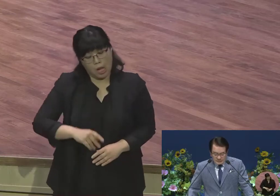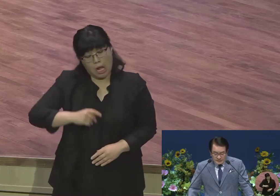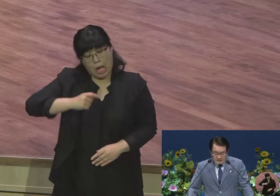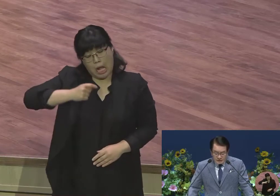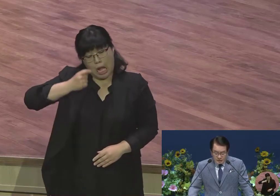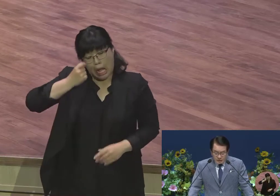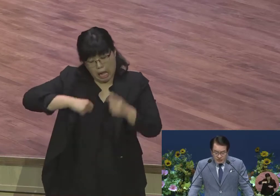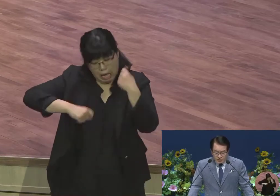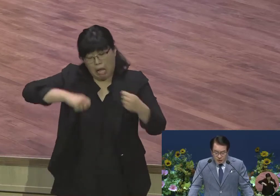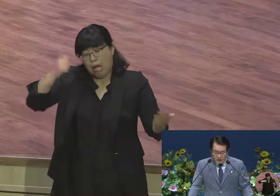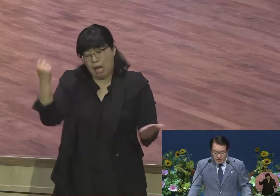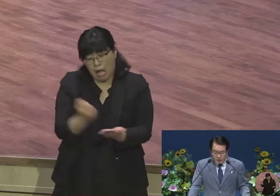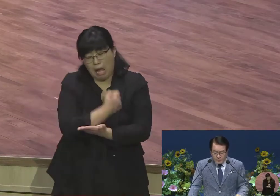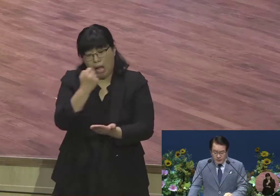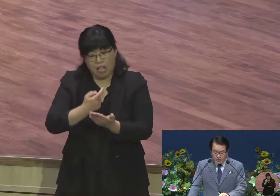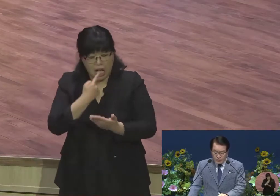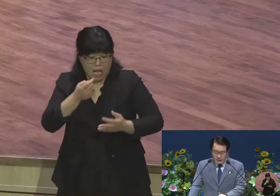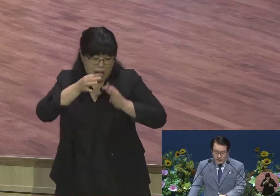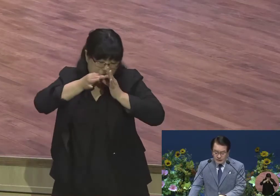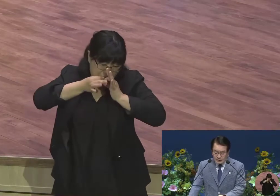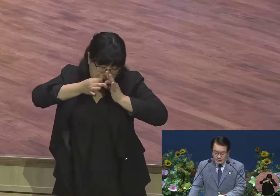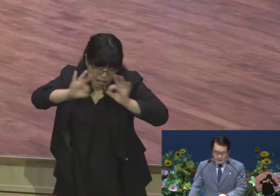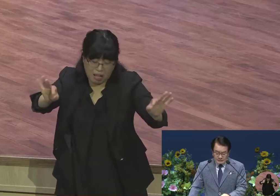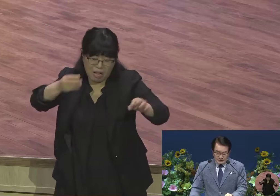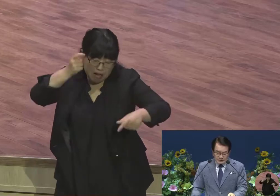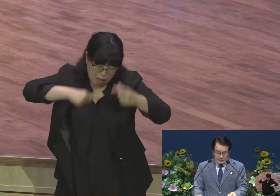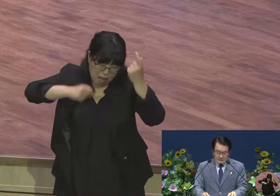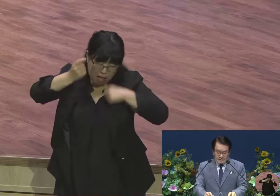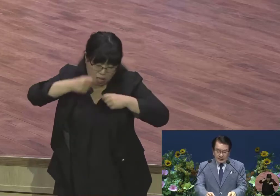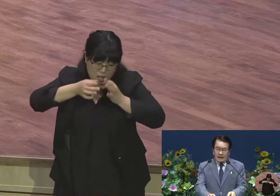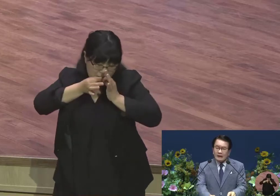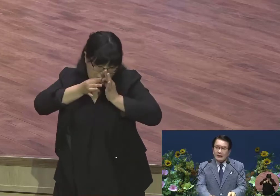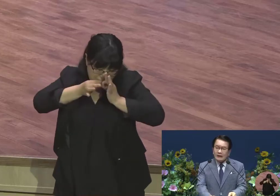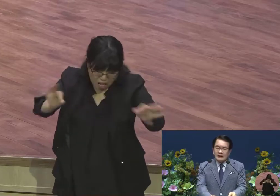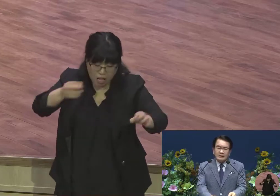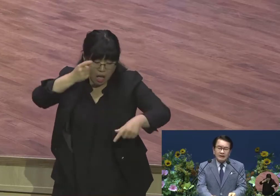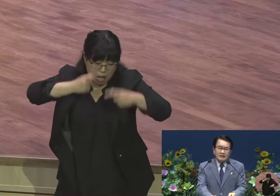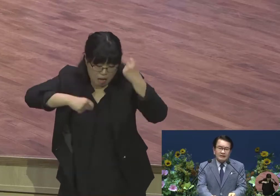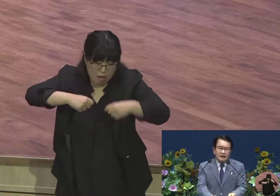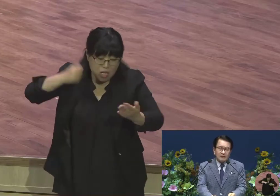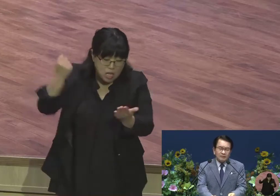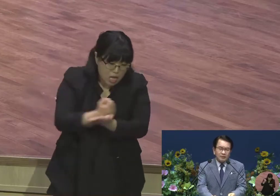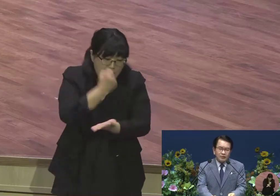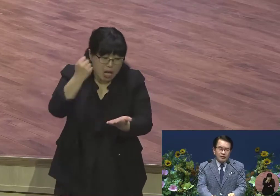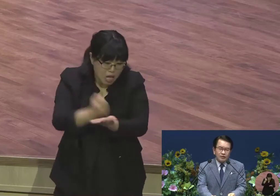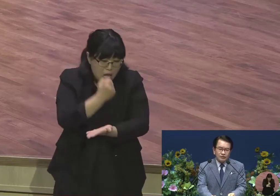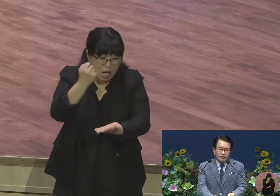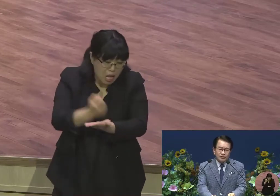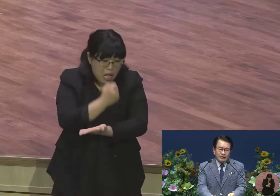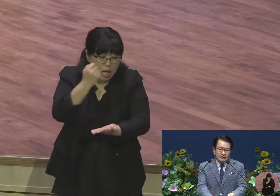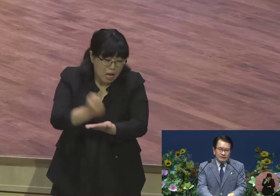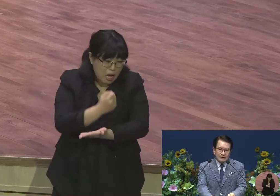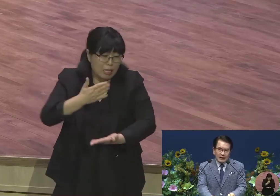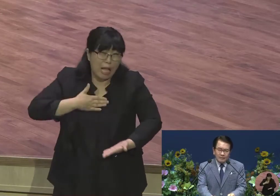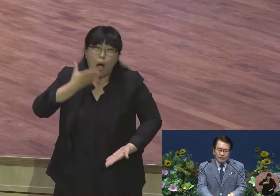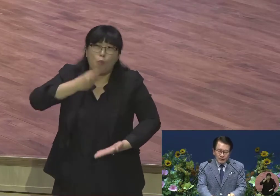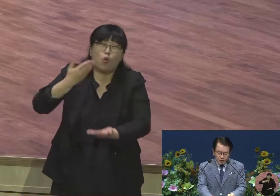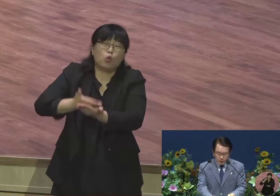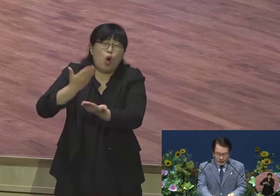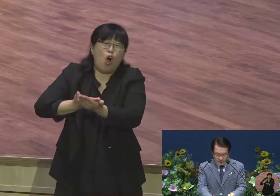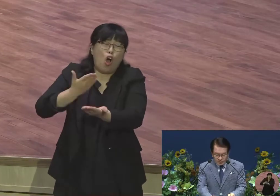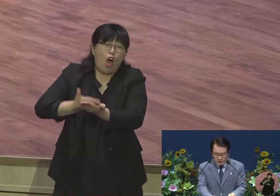38절에도 소리 높여우니 하나님의 시간표를 놓치고 나서